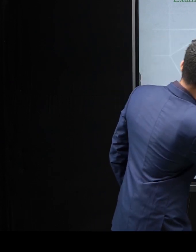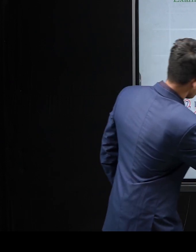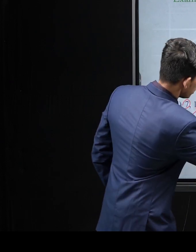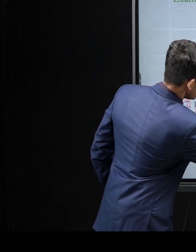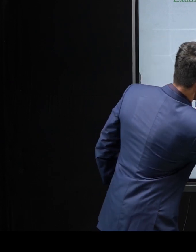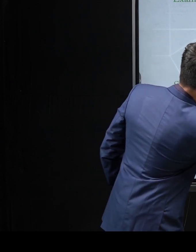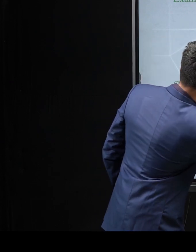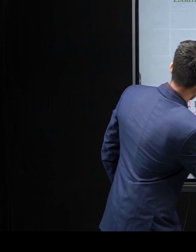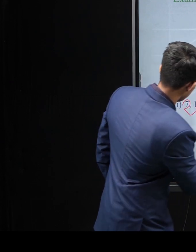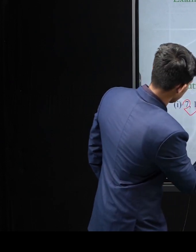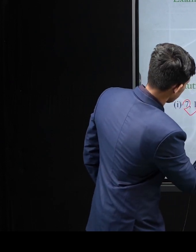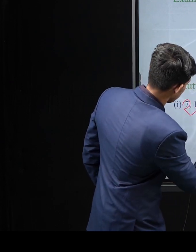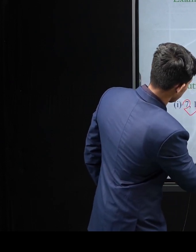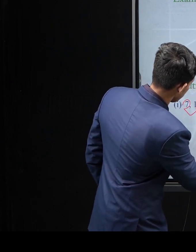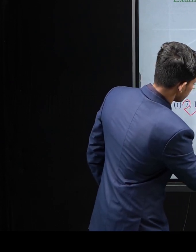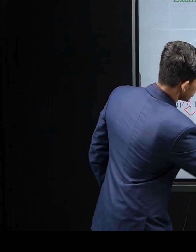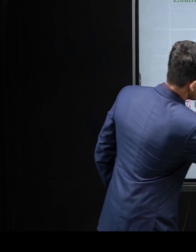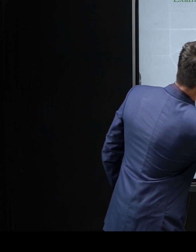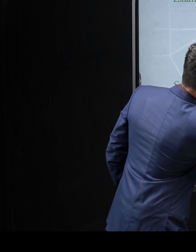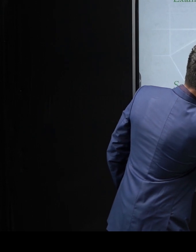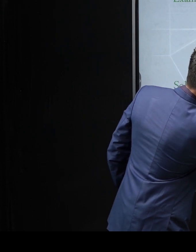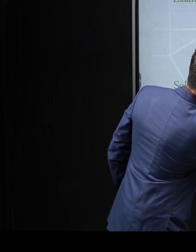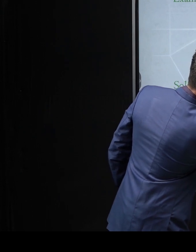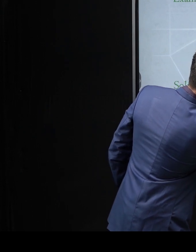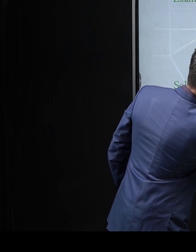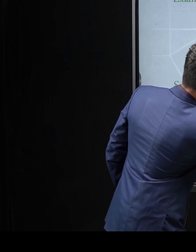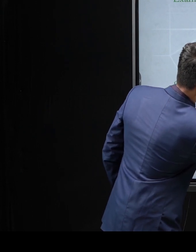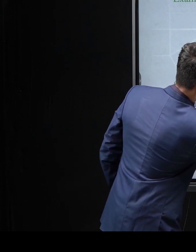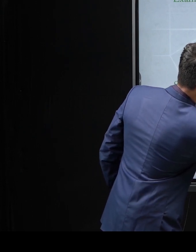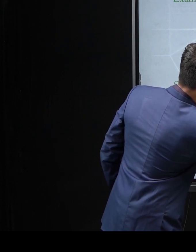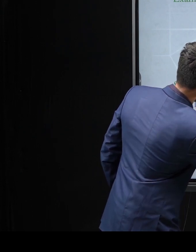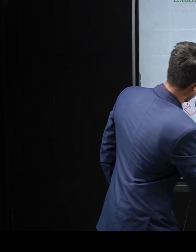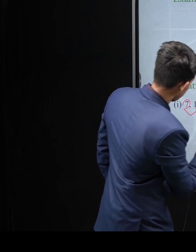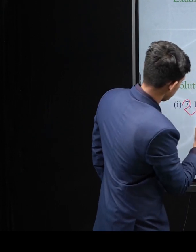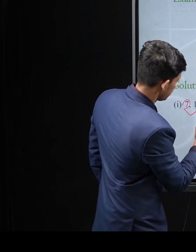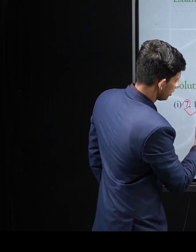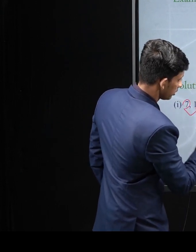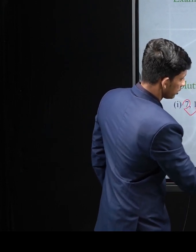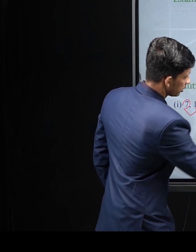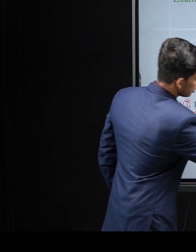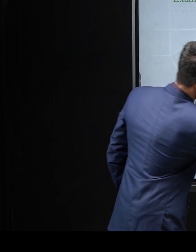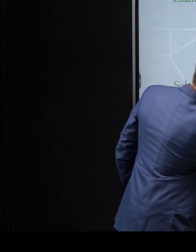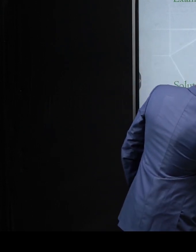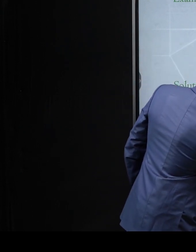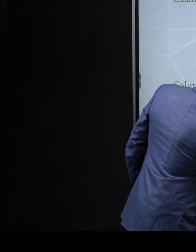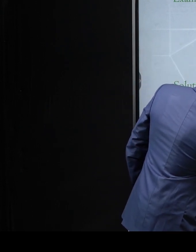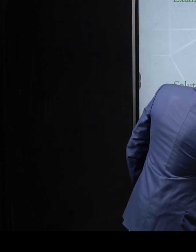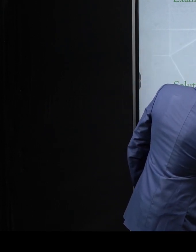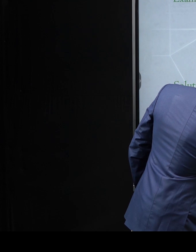T4 by T3 is equal to 28 by 21 is equal to 4 by 3.